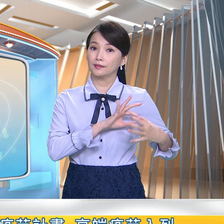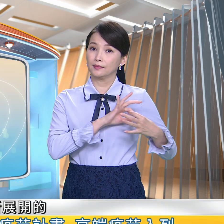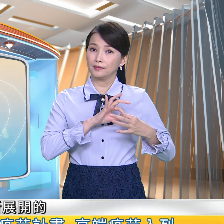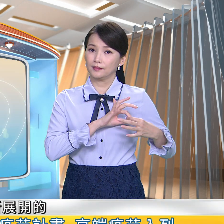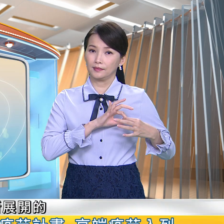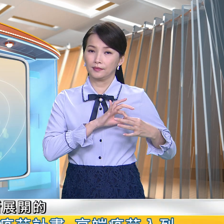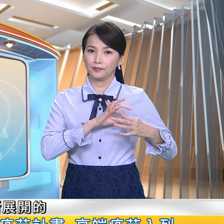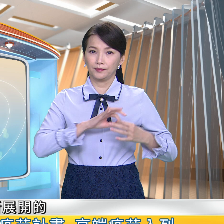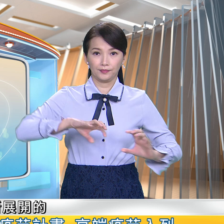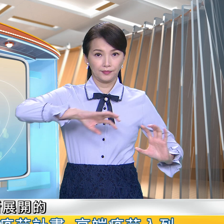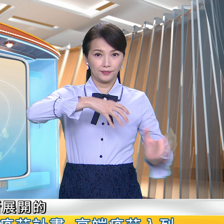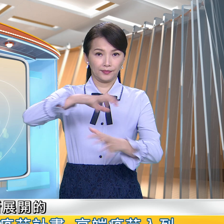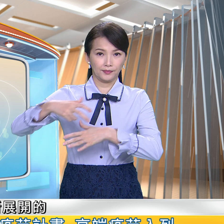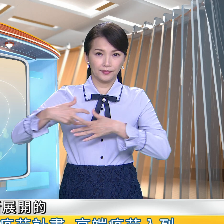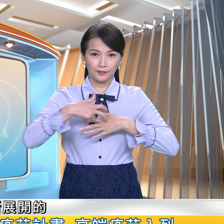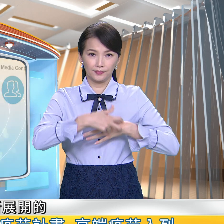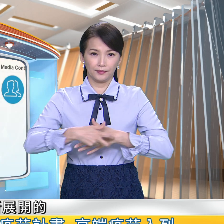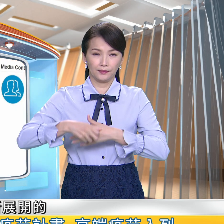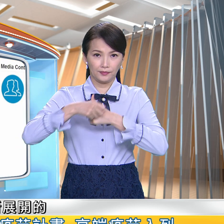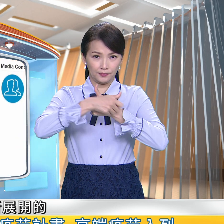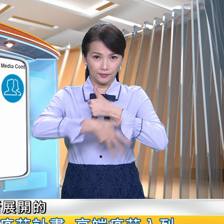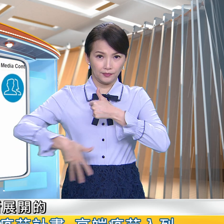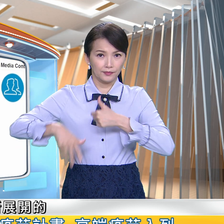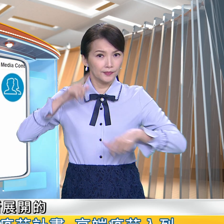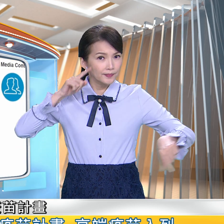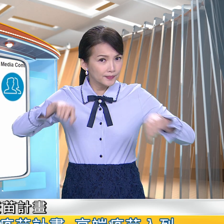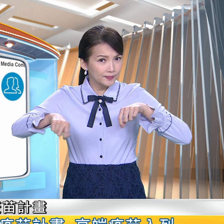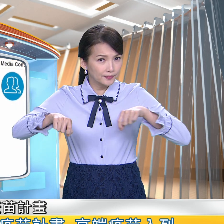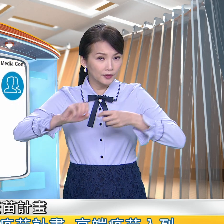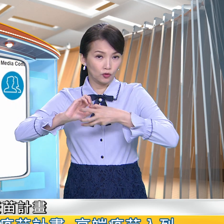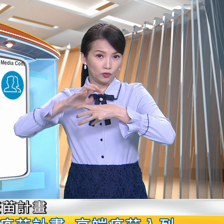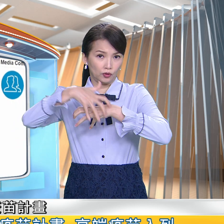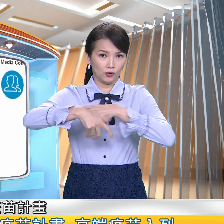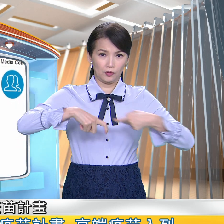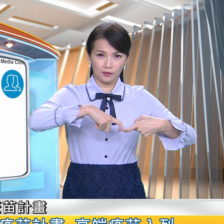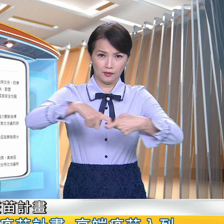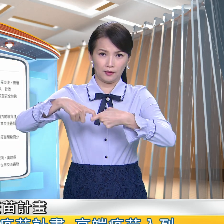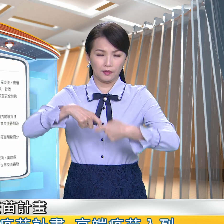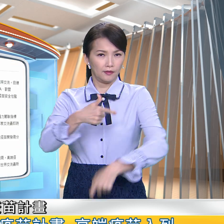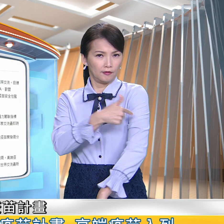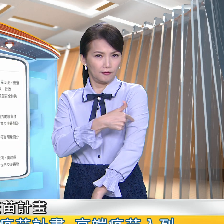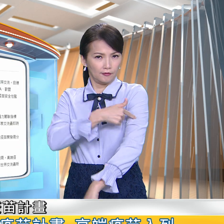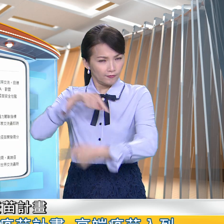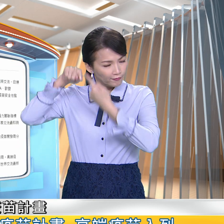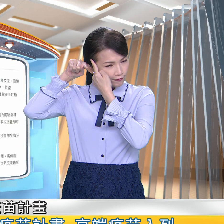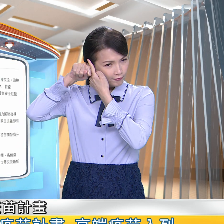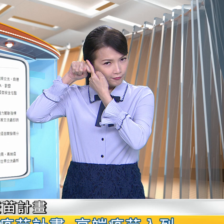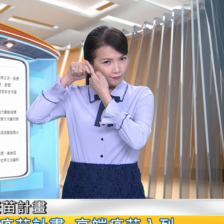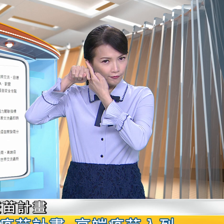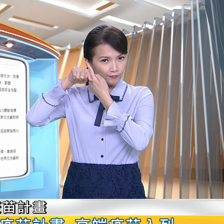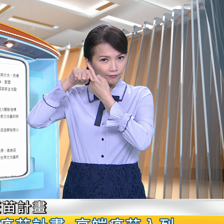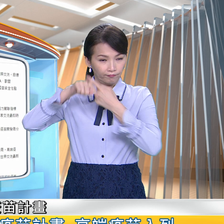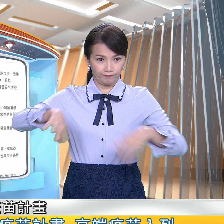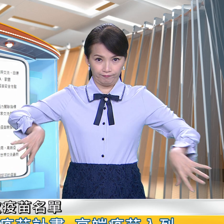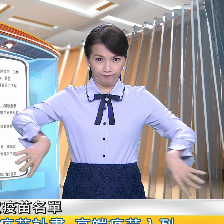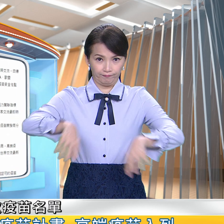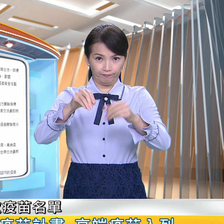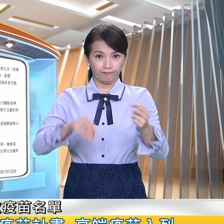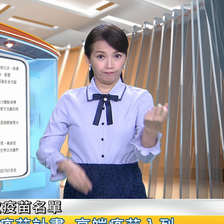世界卫生组织所展开的全球团结试验疫苗计划，宣布入选